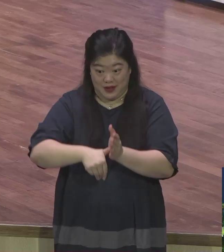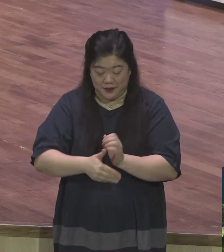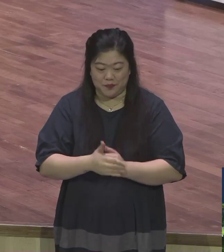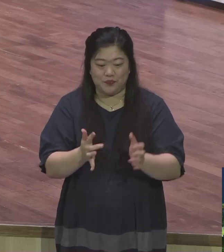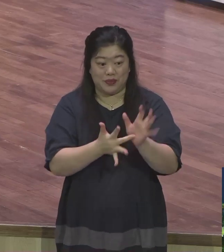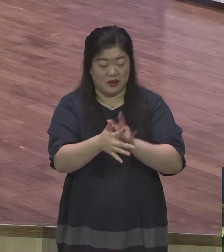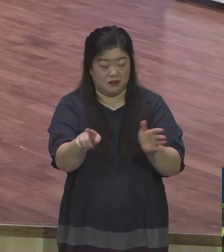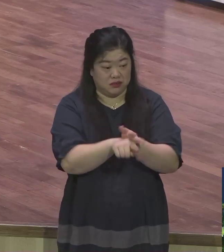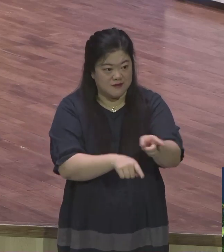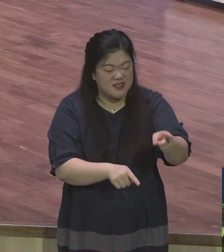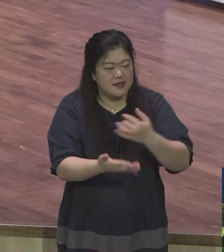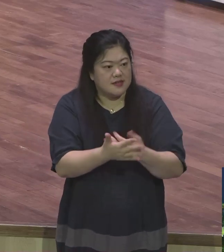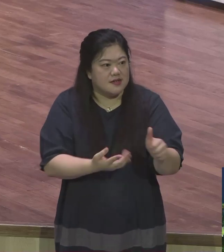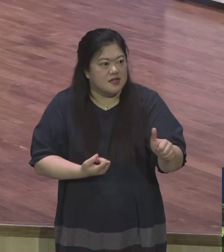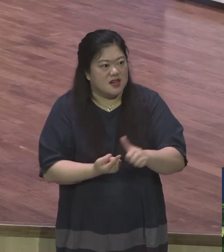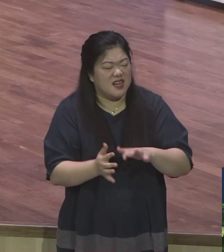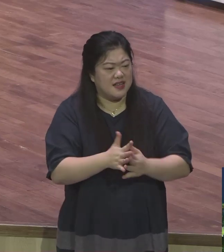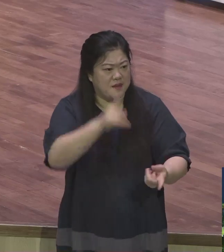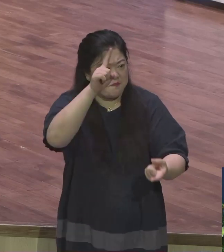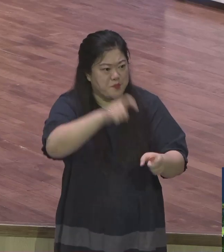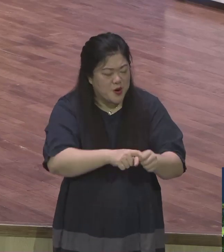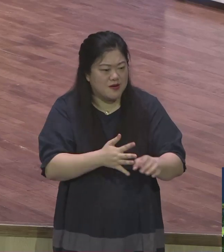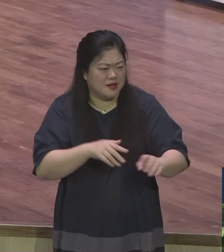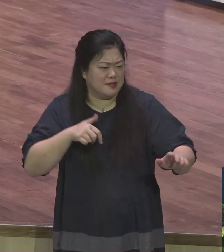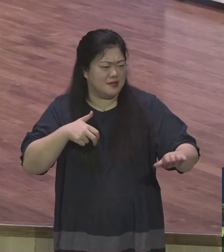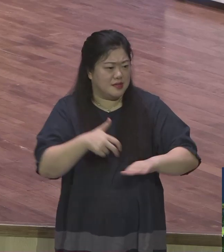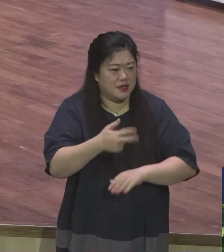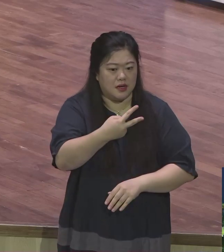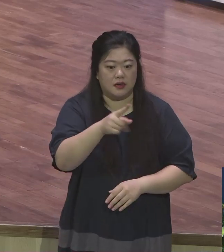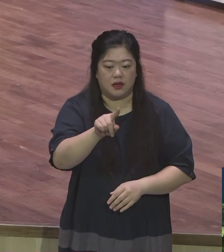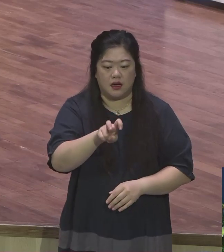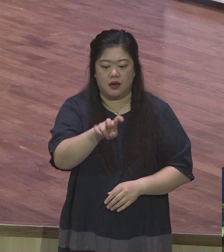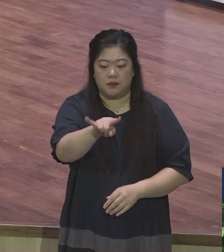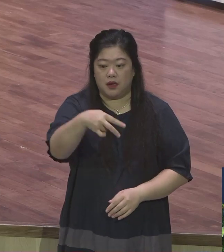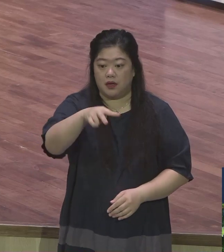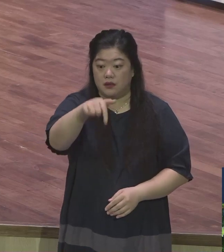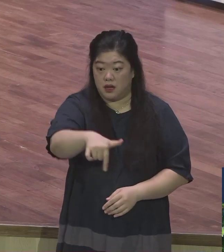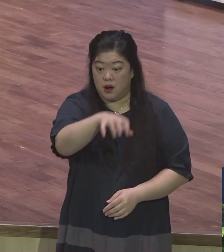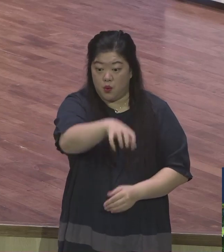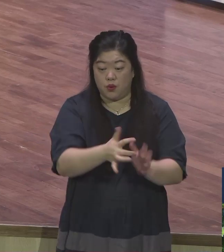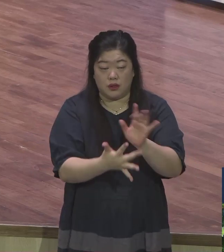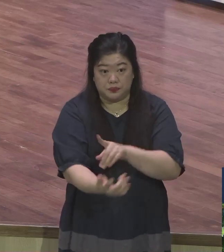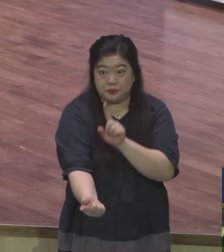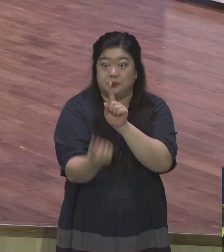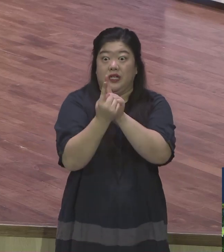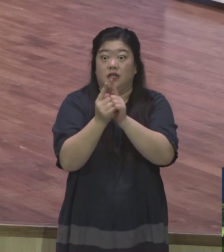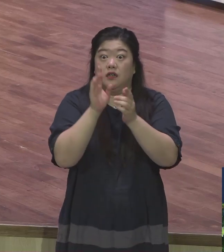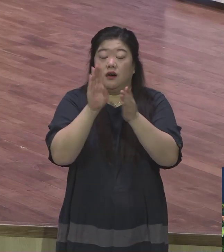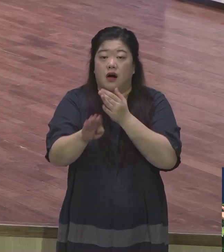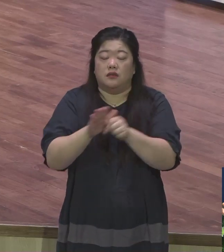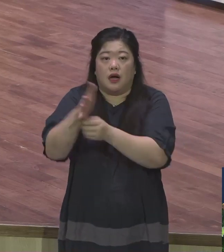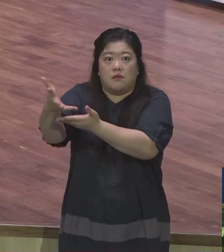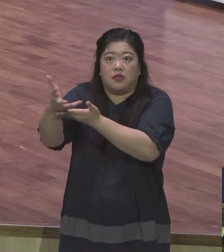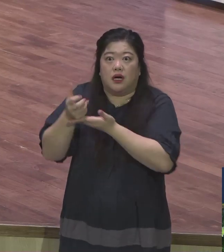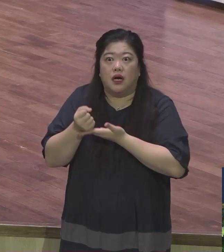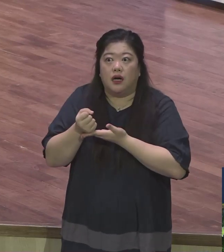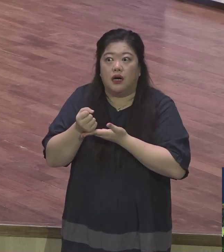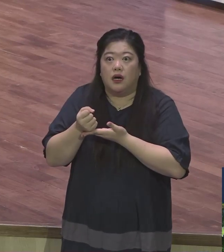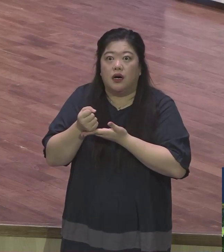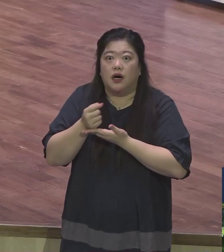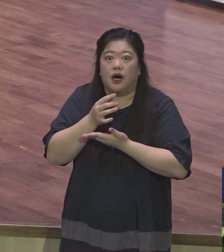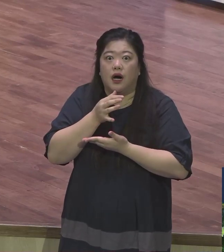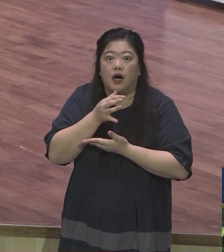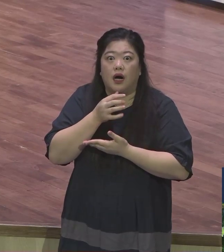삼청척까지 다녀오고 천국을 보게 하시고 하나님 내게 이런 은혜를 주시되 내가 이 빚을 갚아야 되지 저들이 날 몰라서